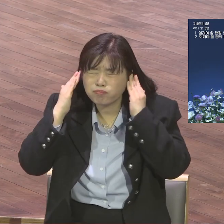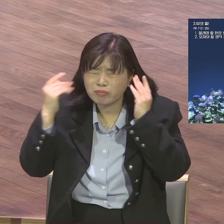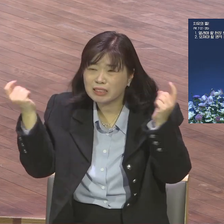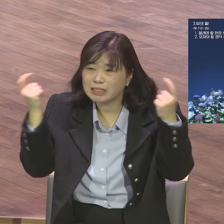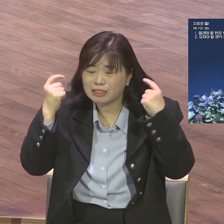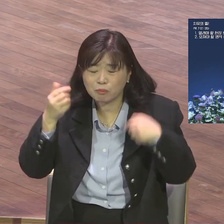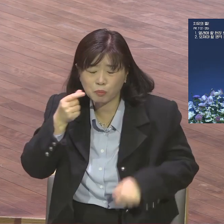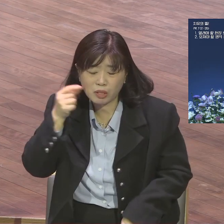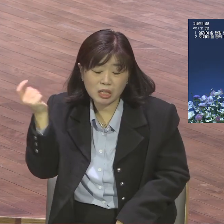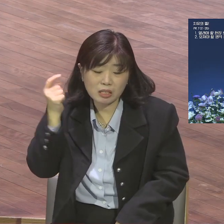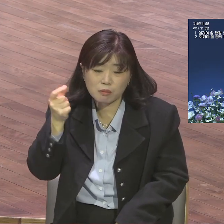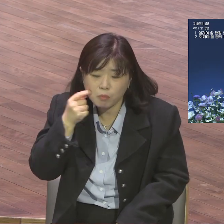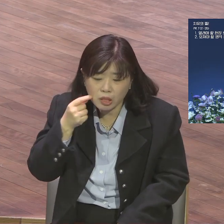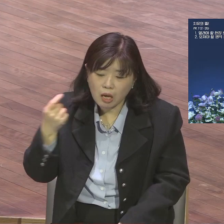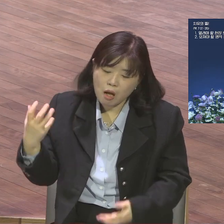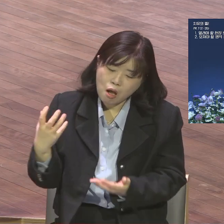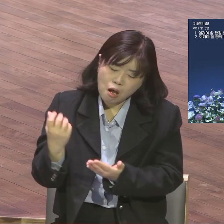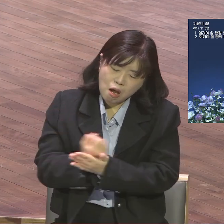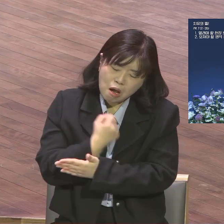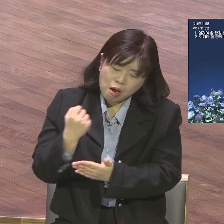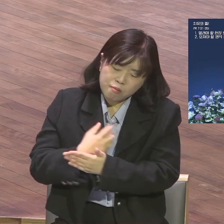들으니까 탄식하시고